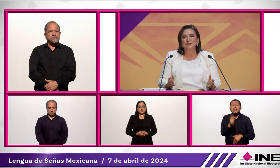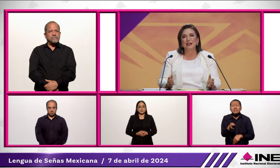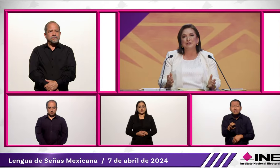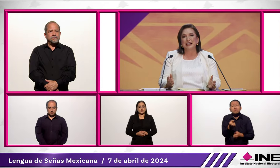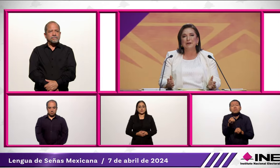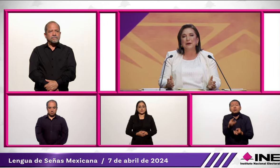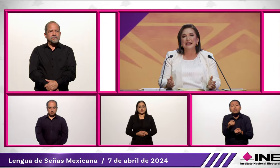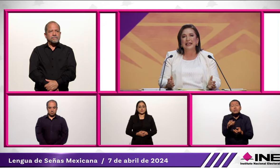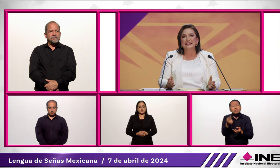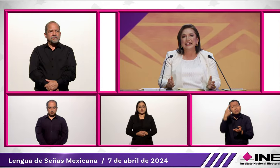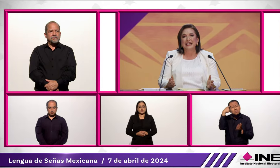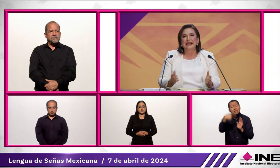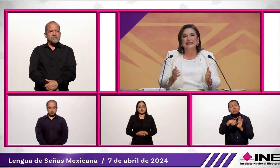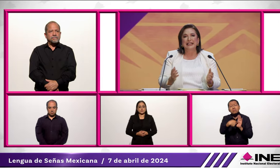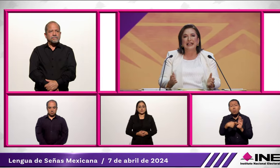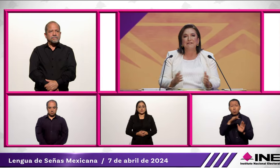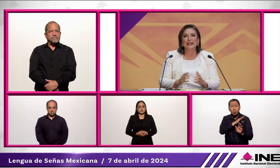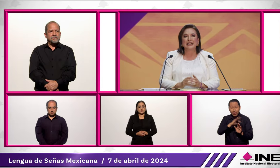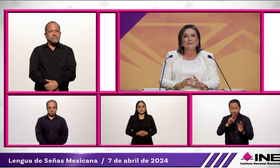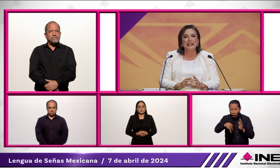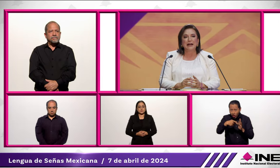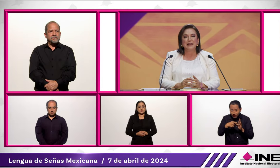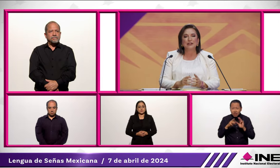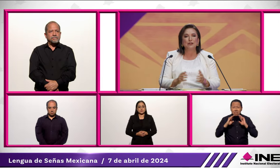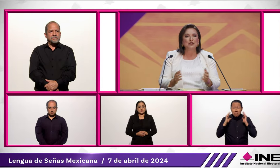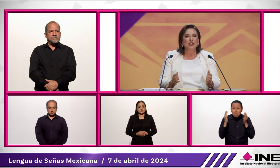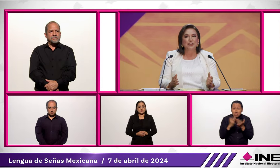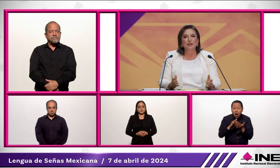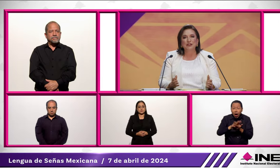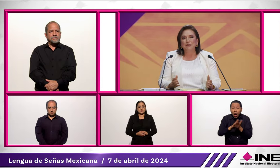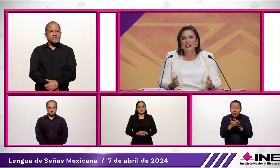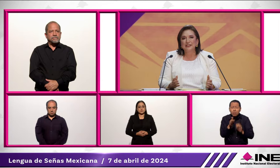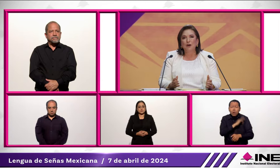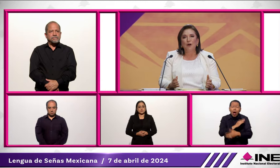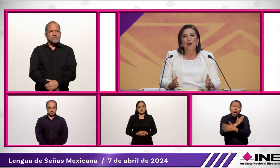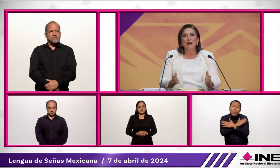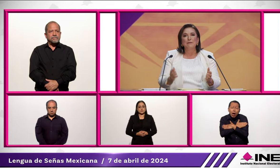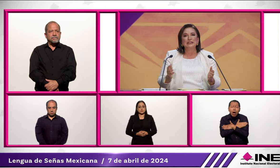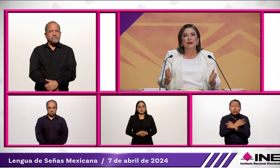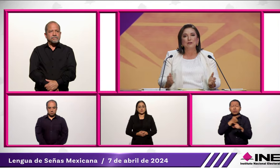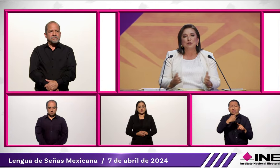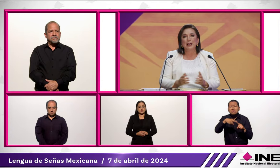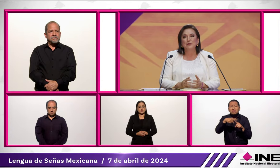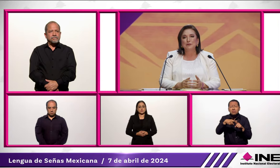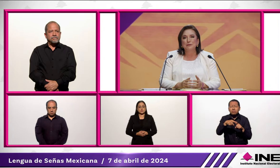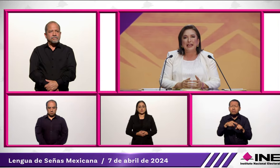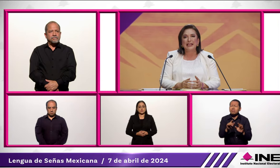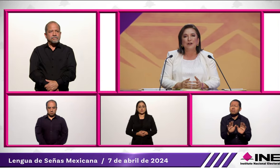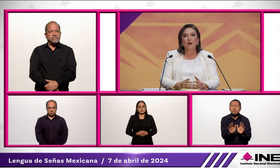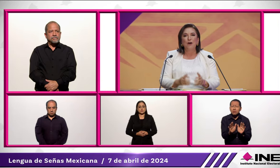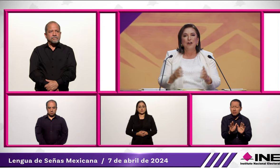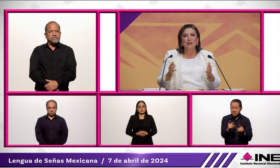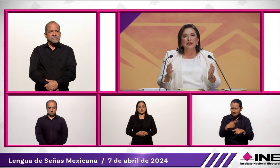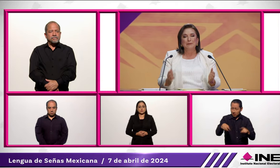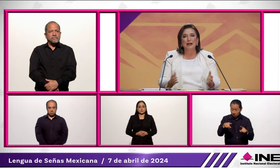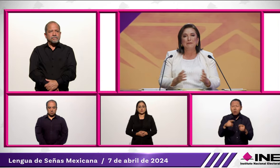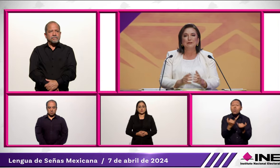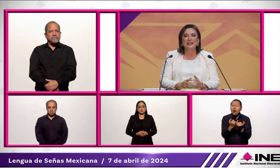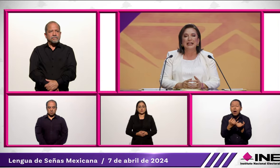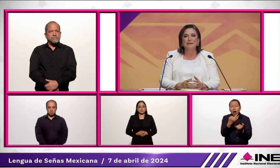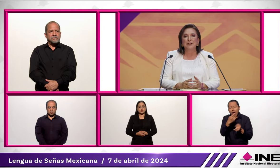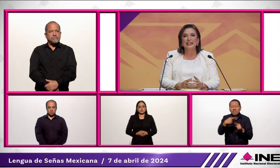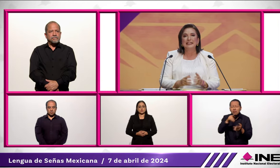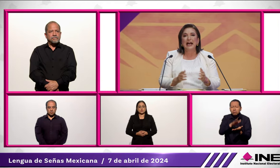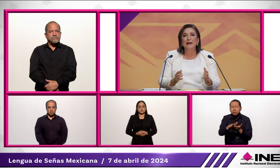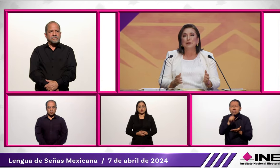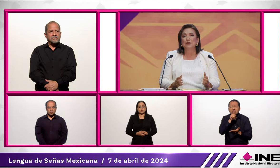los abrazos a los delincuentes, que siga la falta de medicamentos. Yo te ofrezco pues que construyamos un México donde pongamos